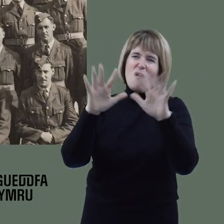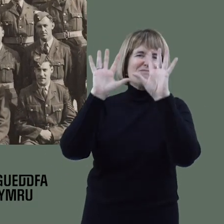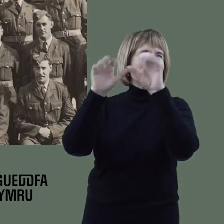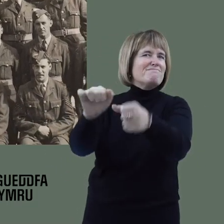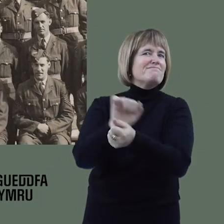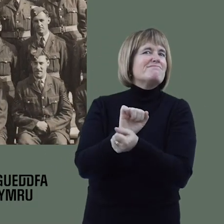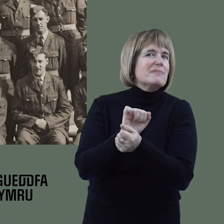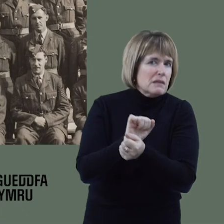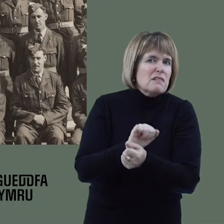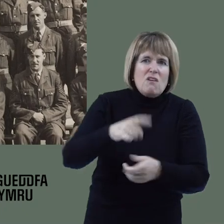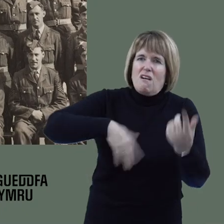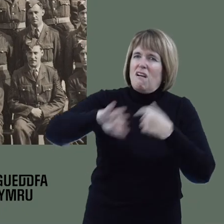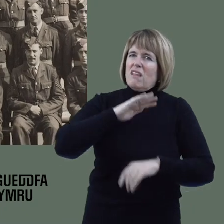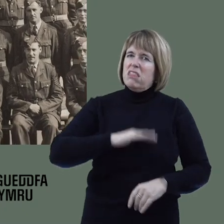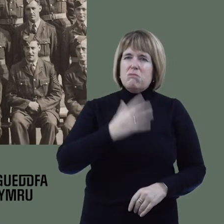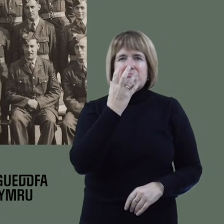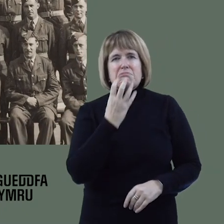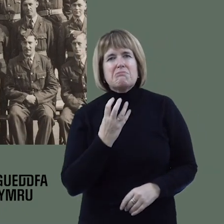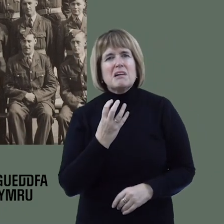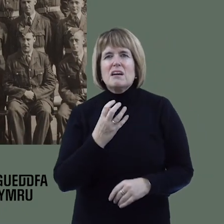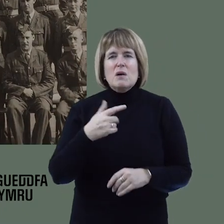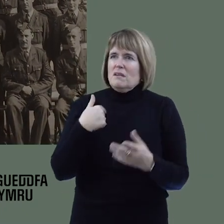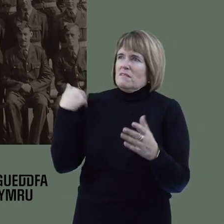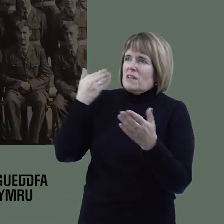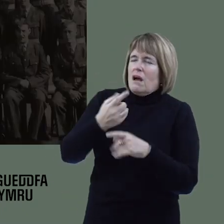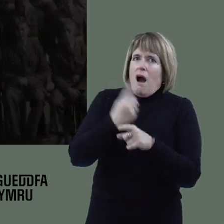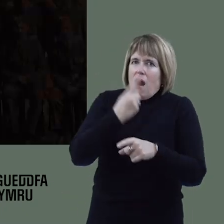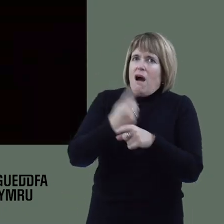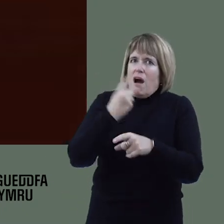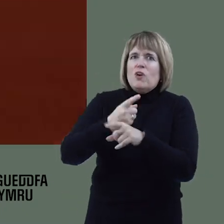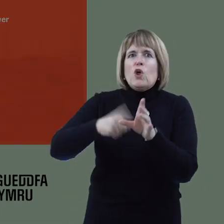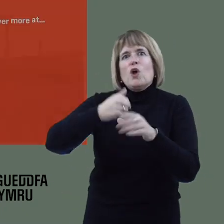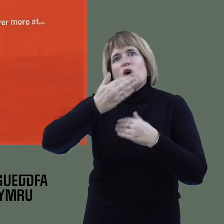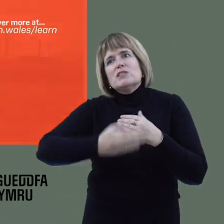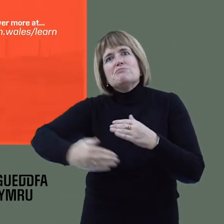yn ddiflas iawn, chymod yn dy fe. Fel beth yw'n sôn amdano fe am flynydde wedyn.